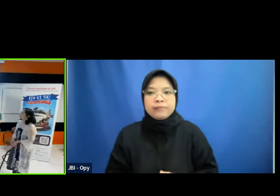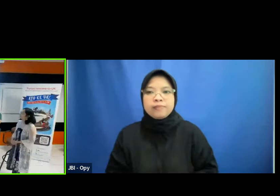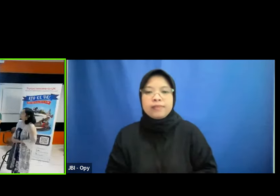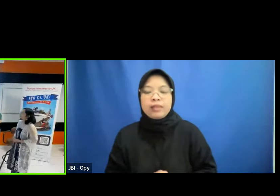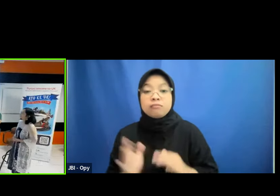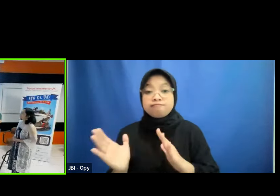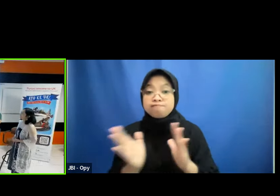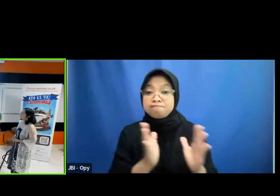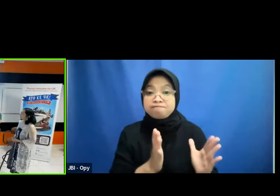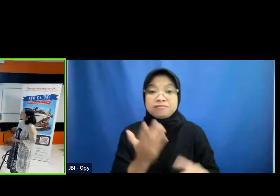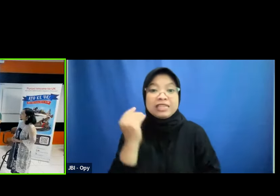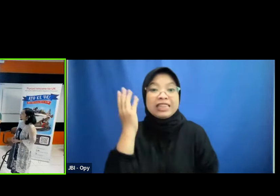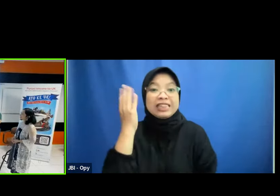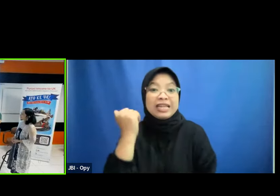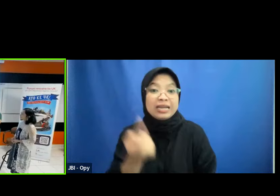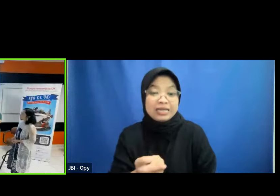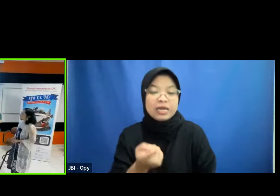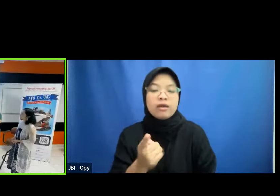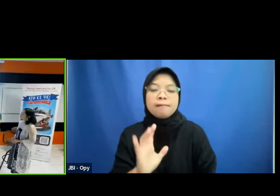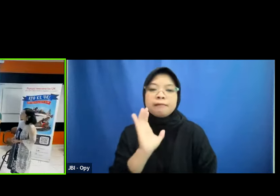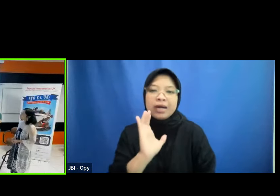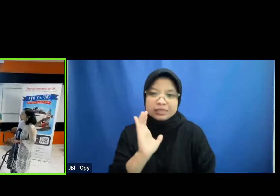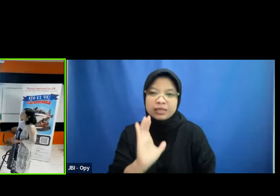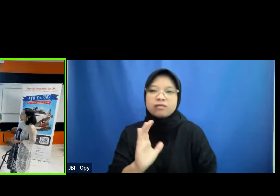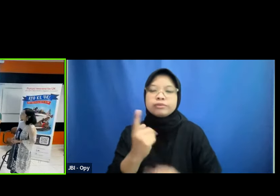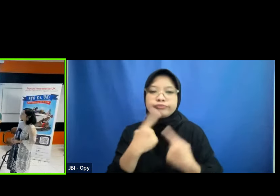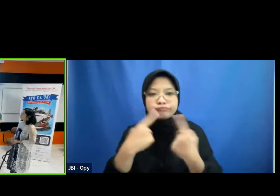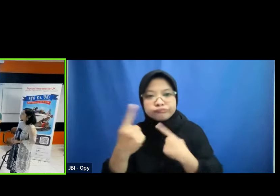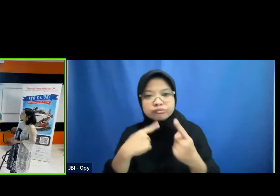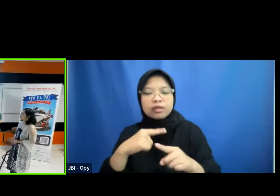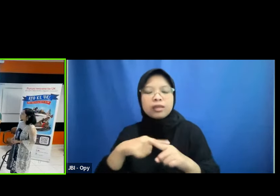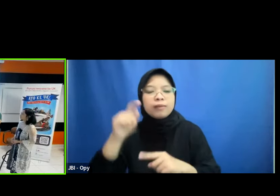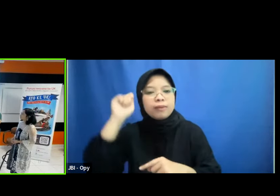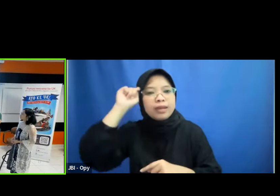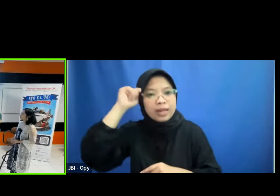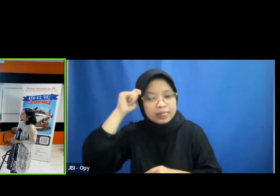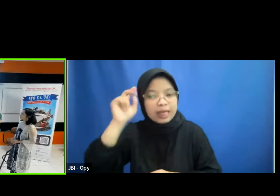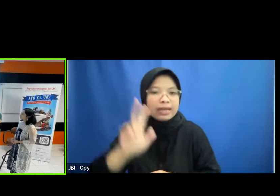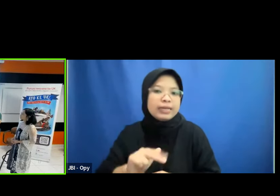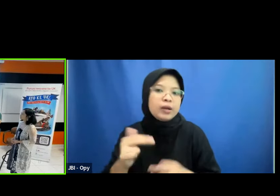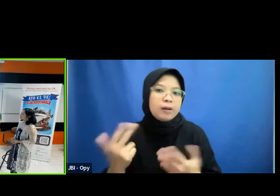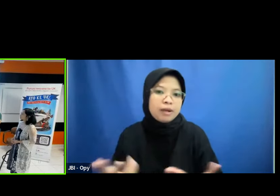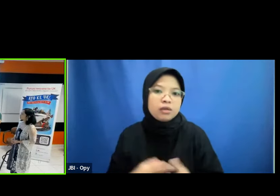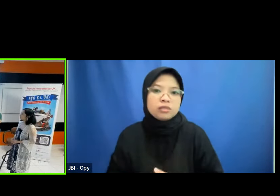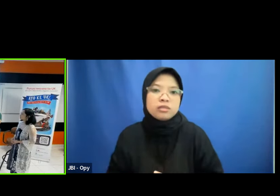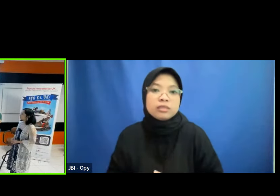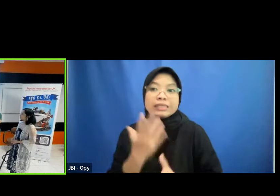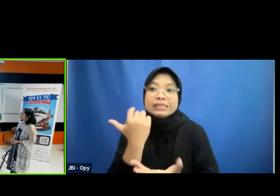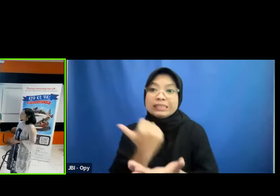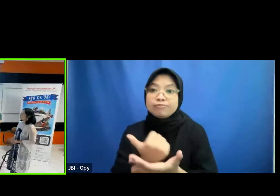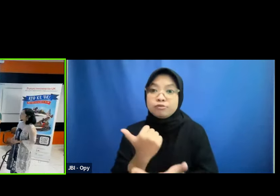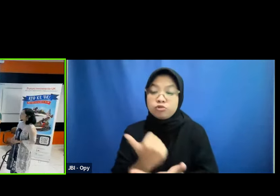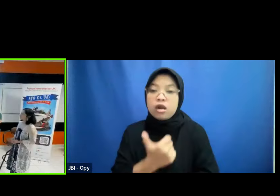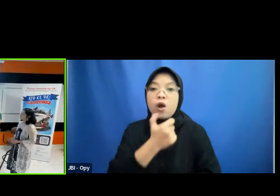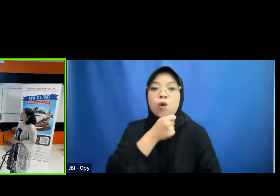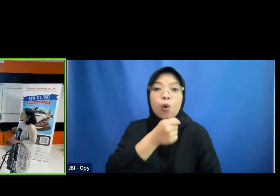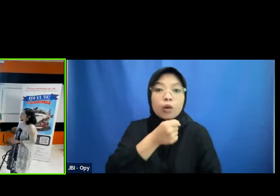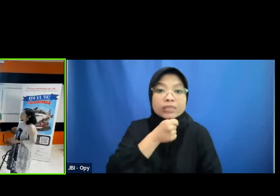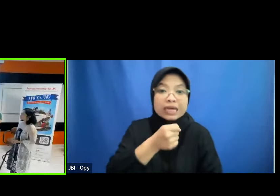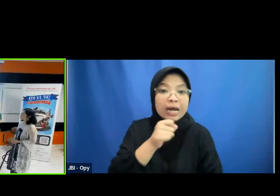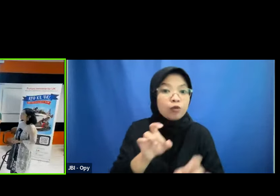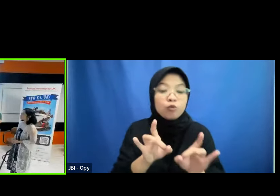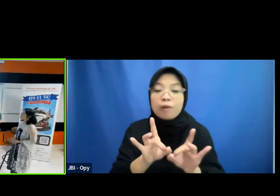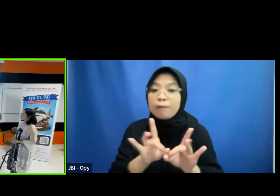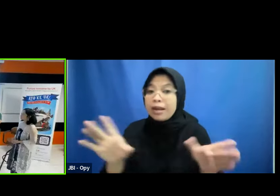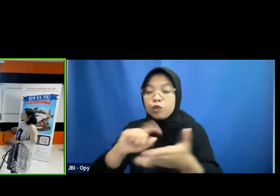oke nah Ini tadi kita sudah banyak bahas tapi saya mau highlight lagi teman-teman wawancara itu berbeda dengan